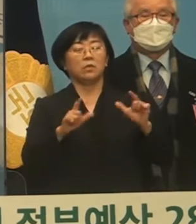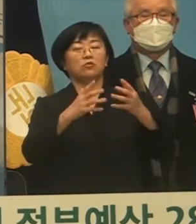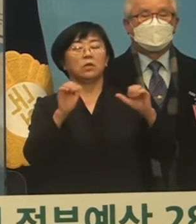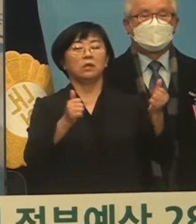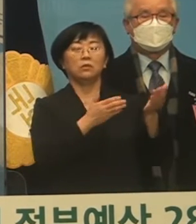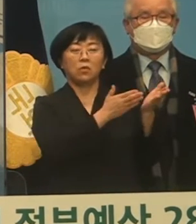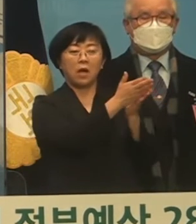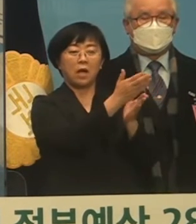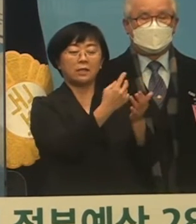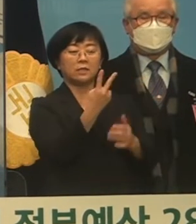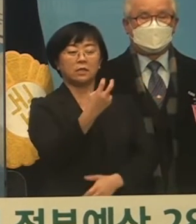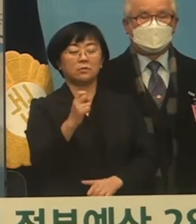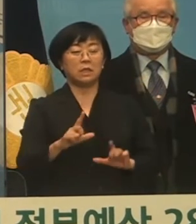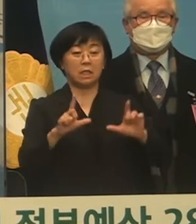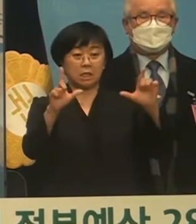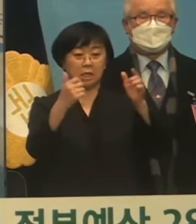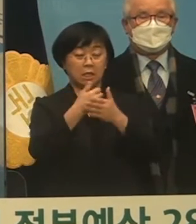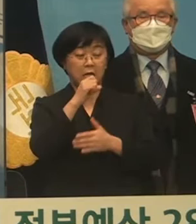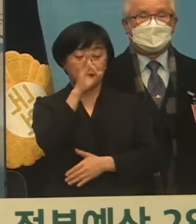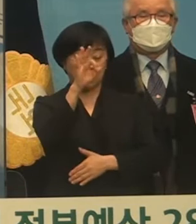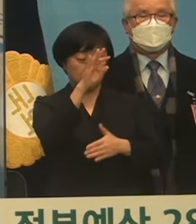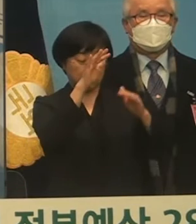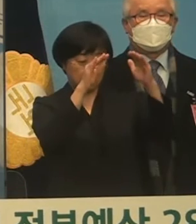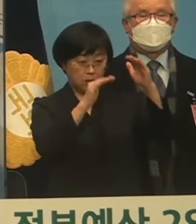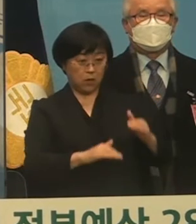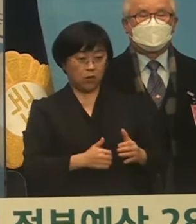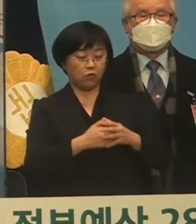국회를 통과한 2022년 예산에는